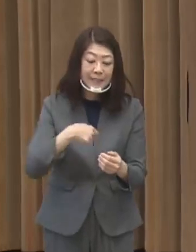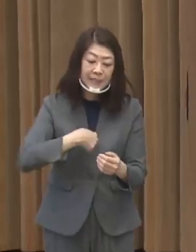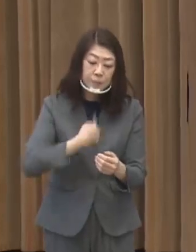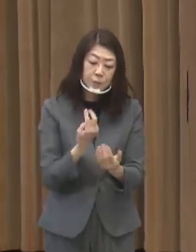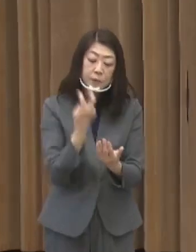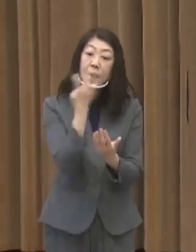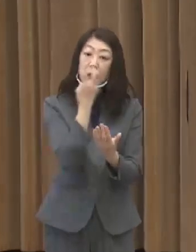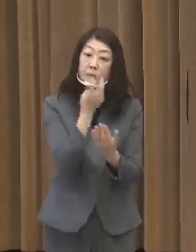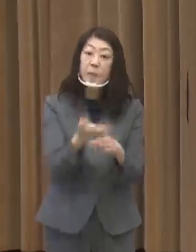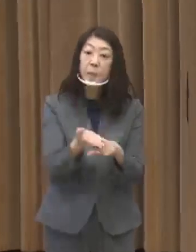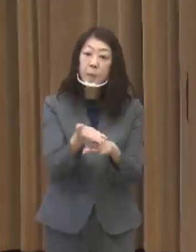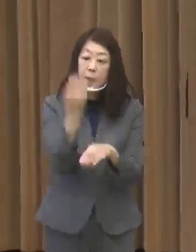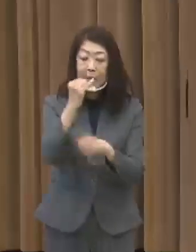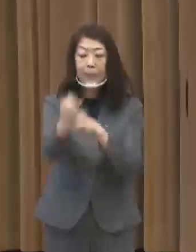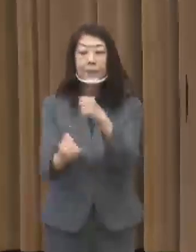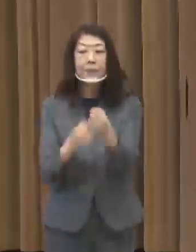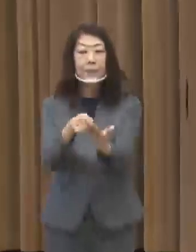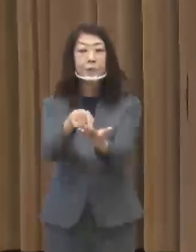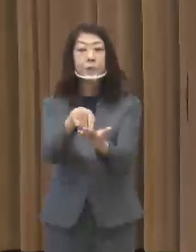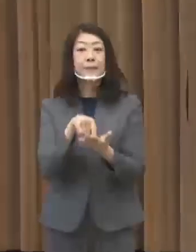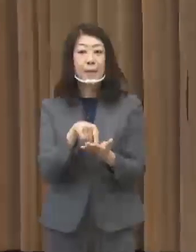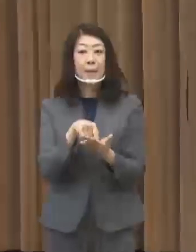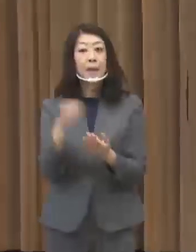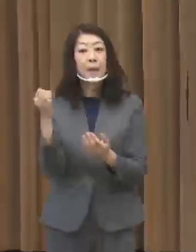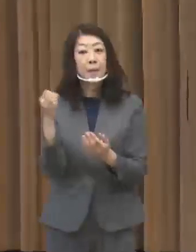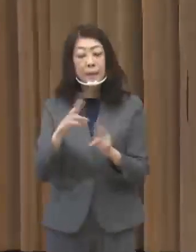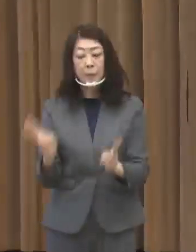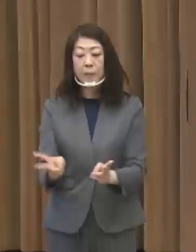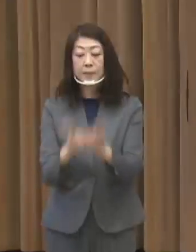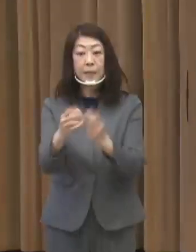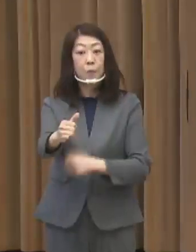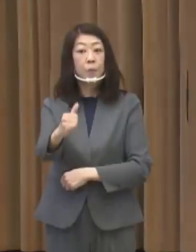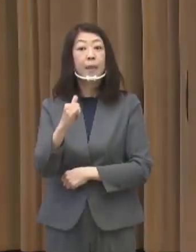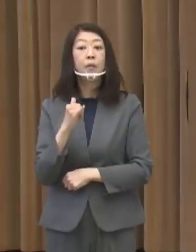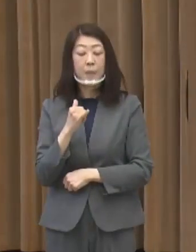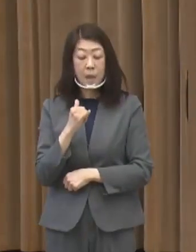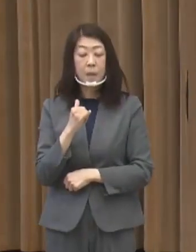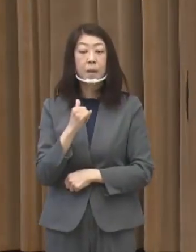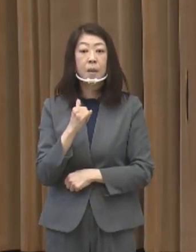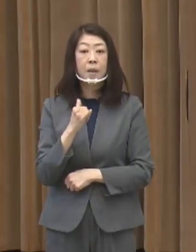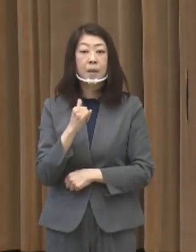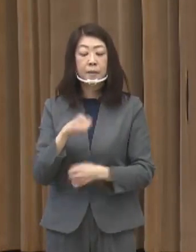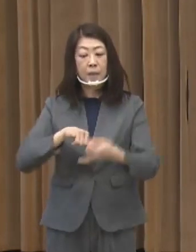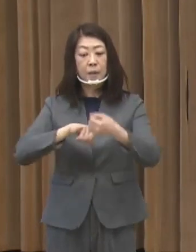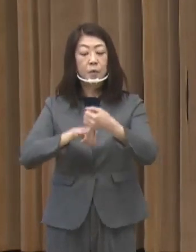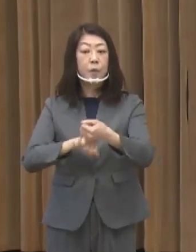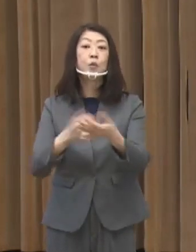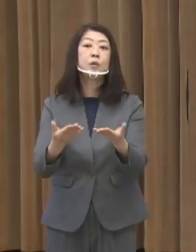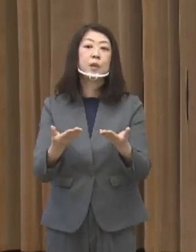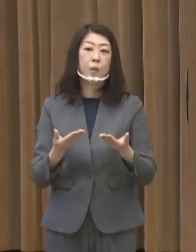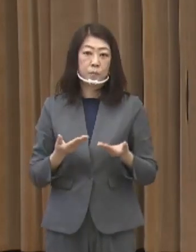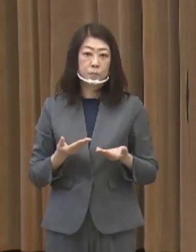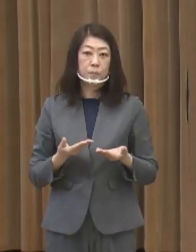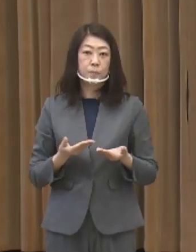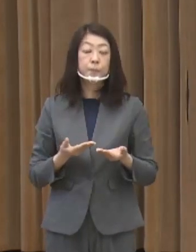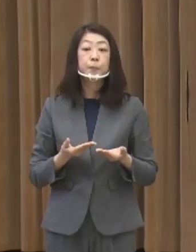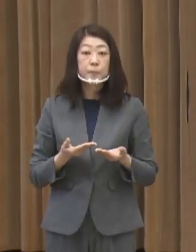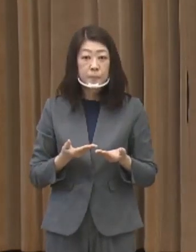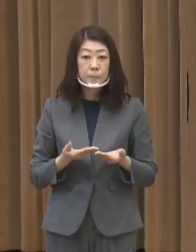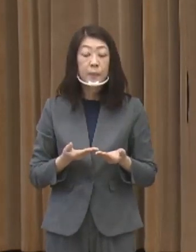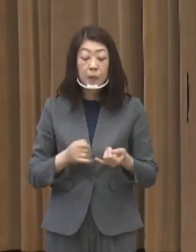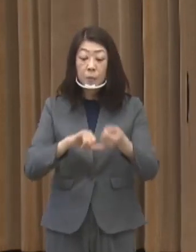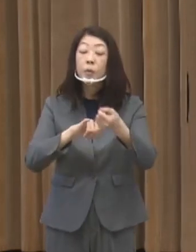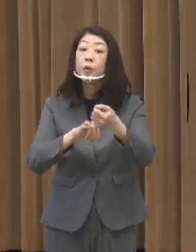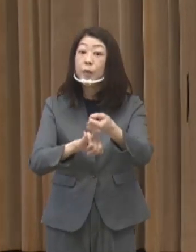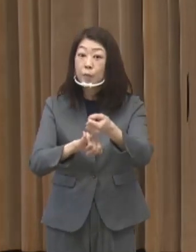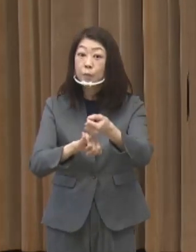で、電子申請、もしくは専用の電話窓口で予約を取っていただきます。そしてこの予約